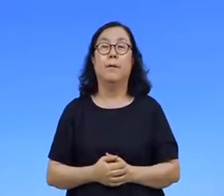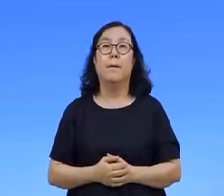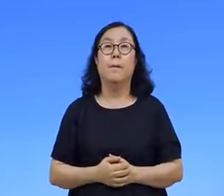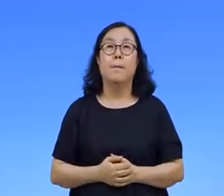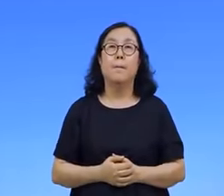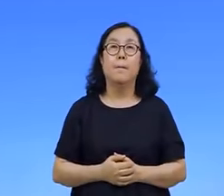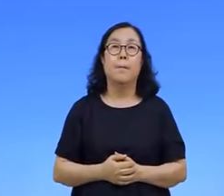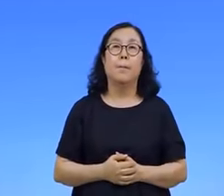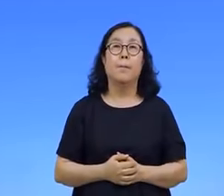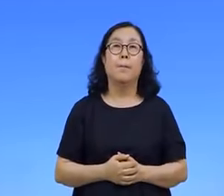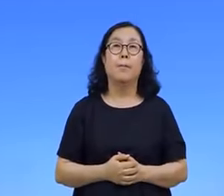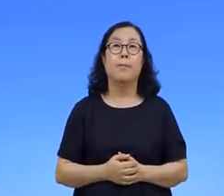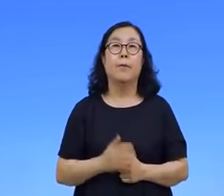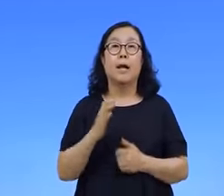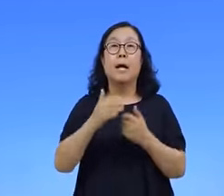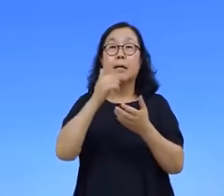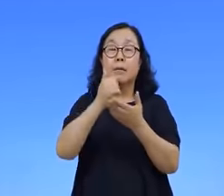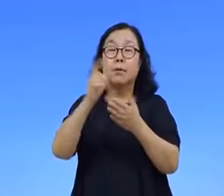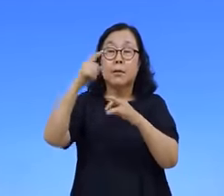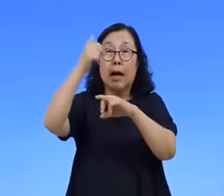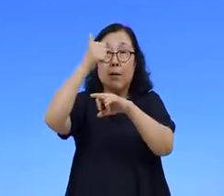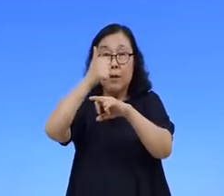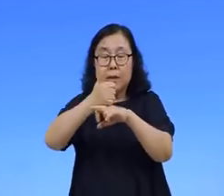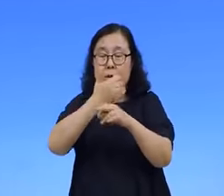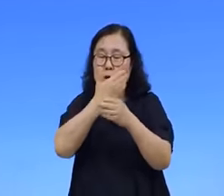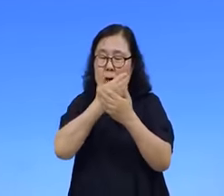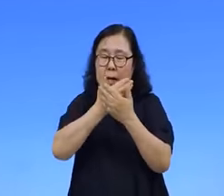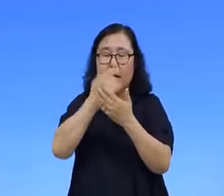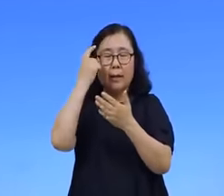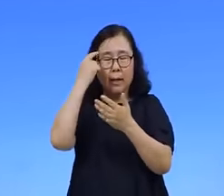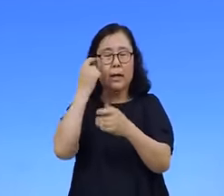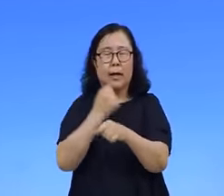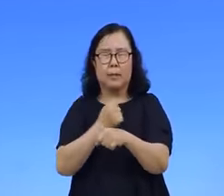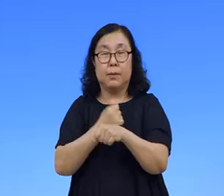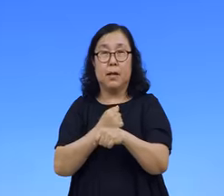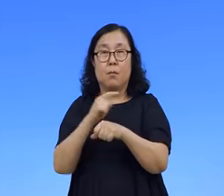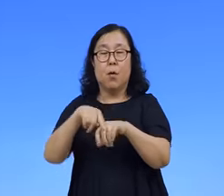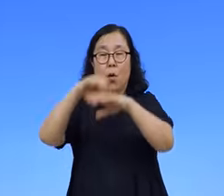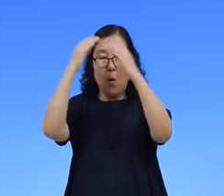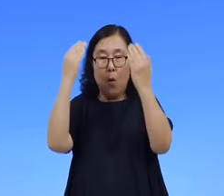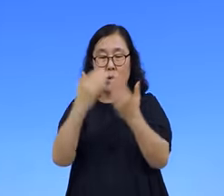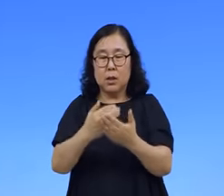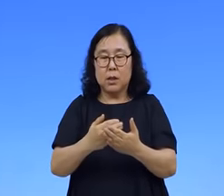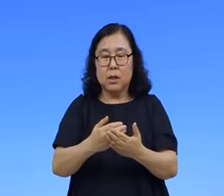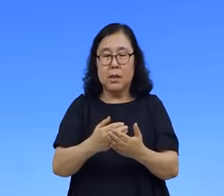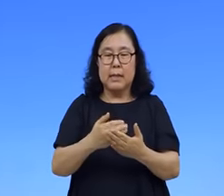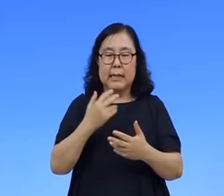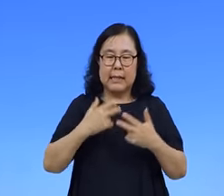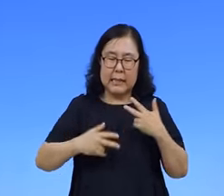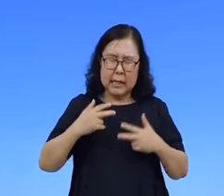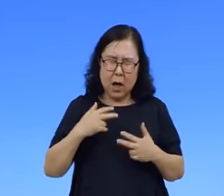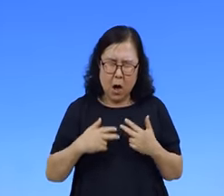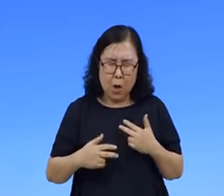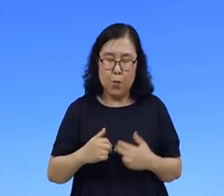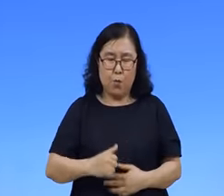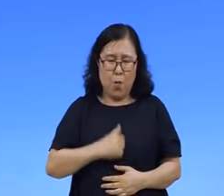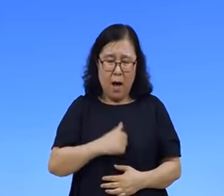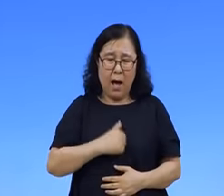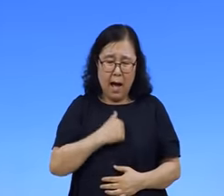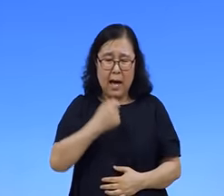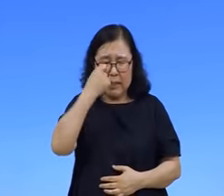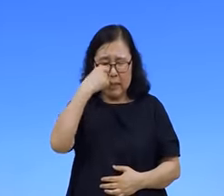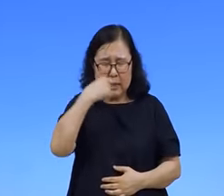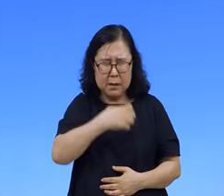그렇게 하지 않으시는 하나님이세요. 하나님은 다윗을 귀하게 보시는 게 그 모든 희노애락의 감정을